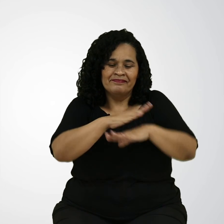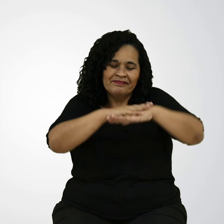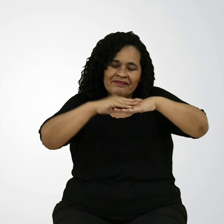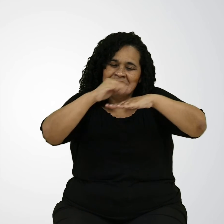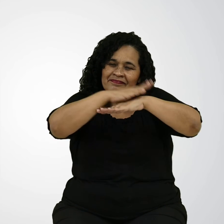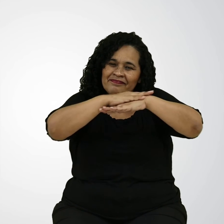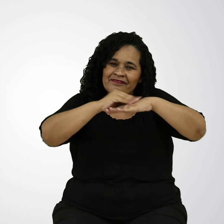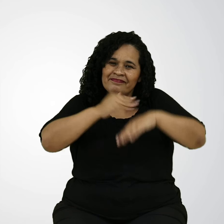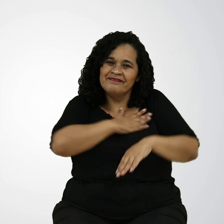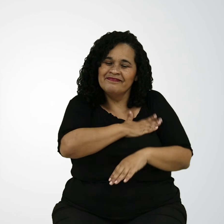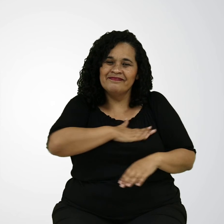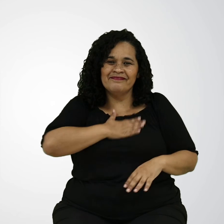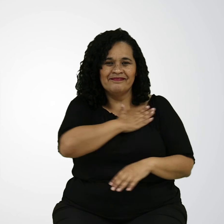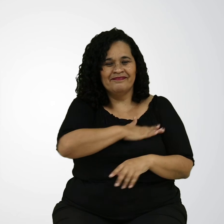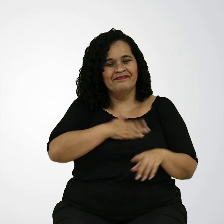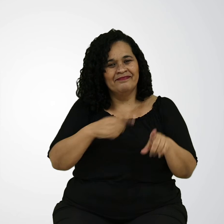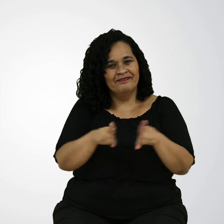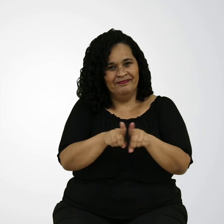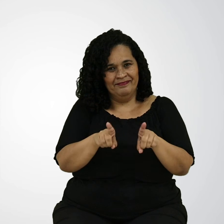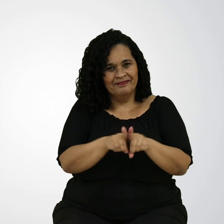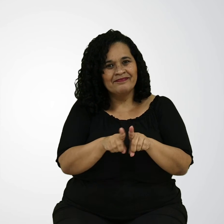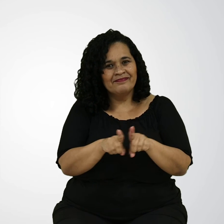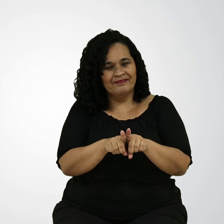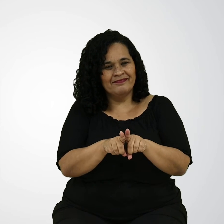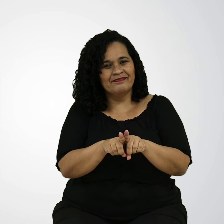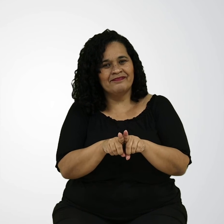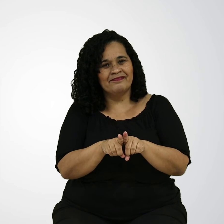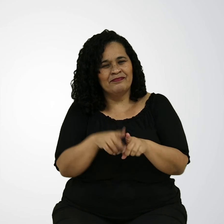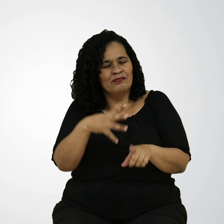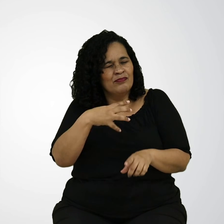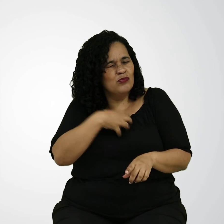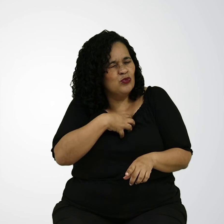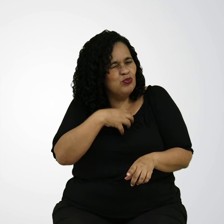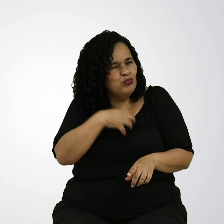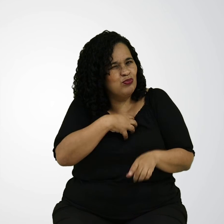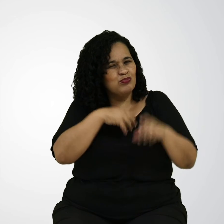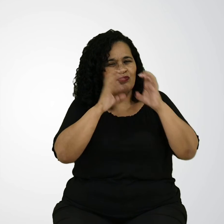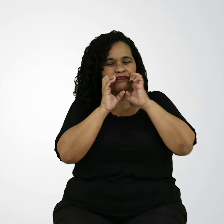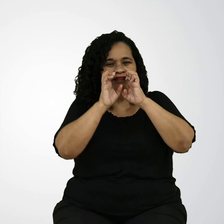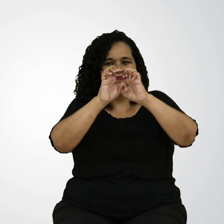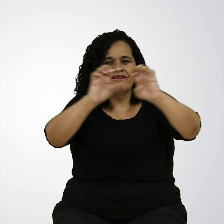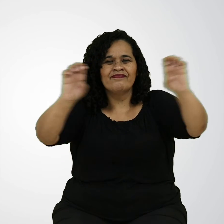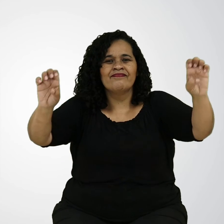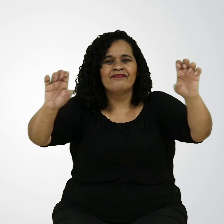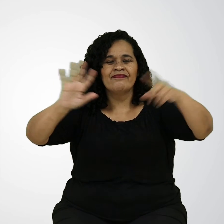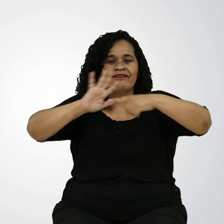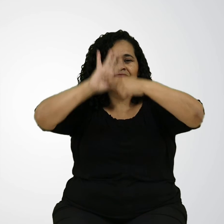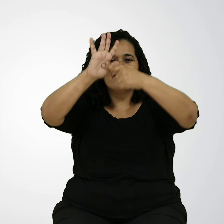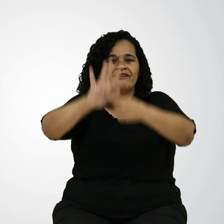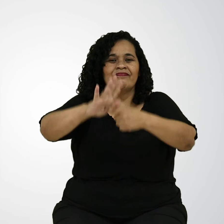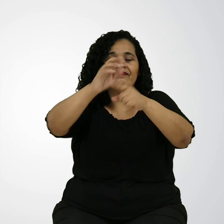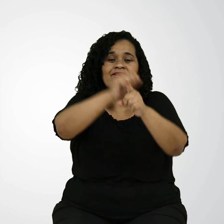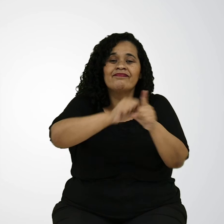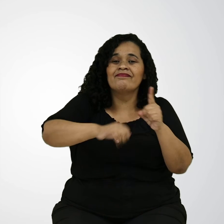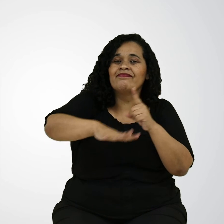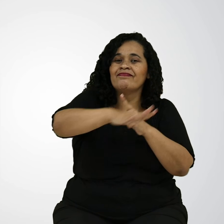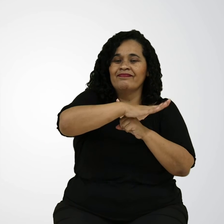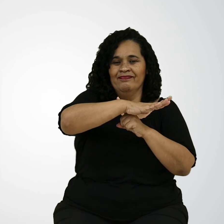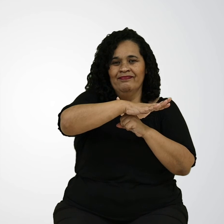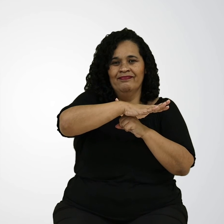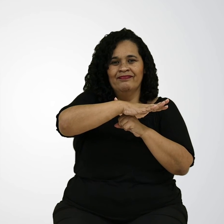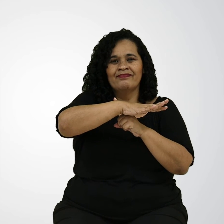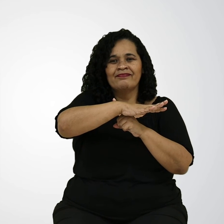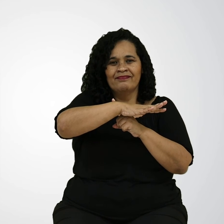quase subversiva, né? É. A maneira como o Evangelho nos ensina a viver em sociedade. Os princípios do Evangelho são